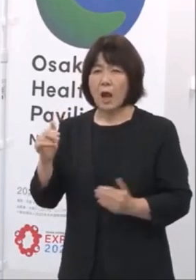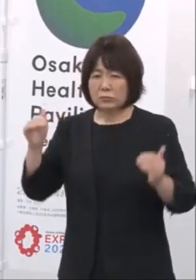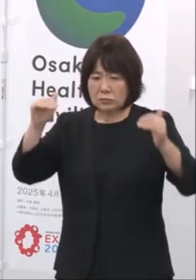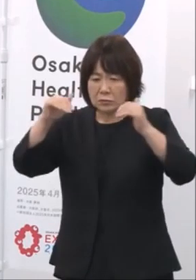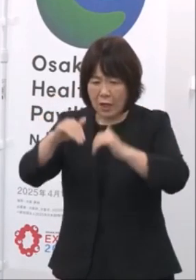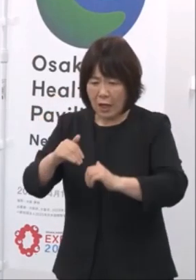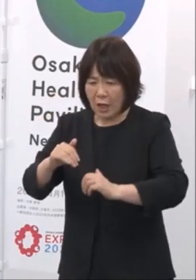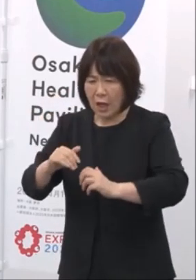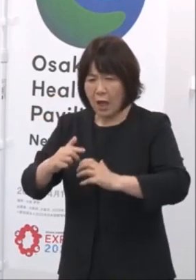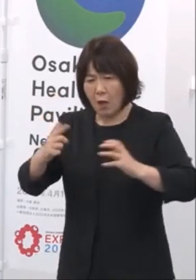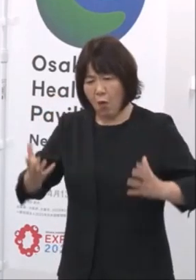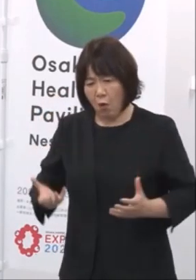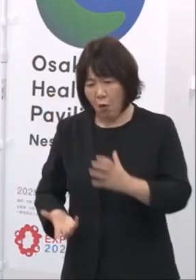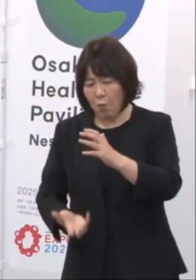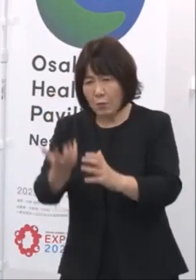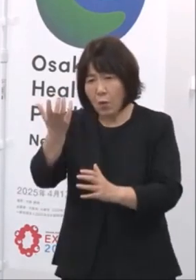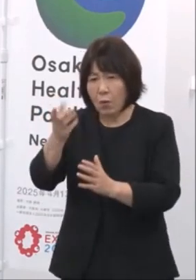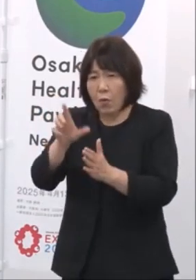うこれは